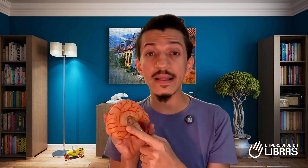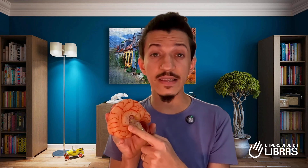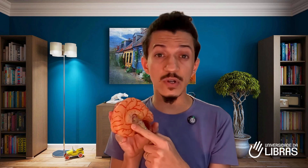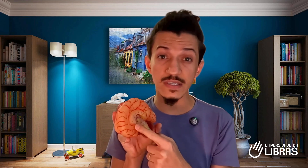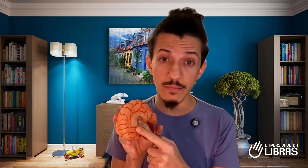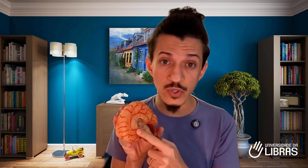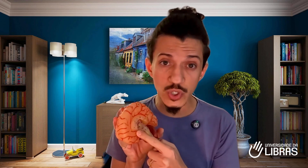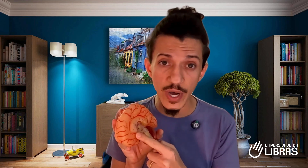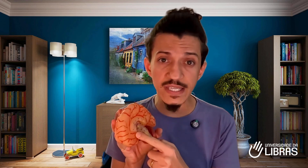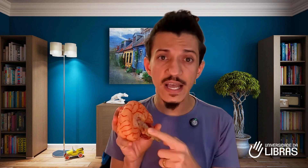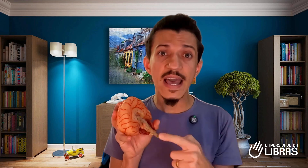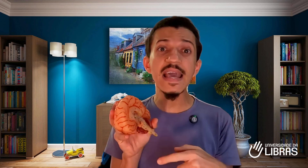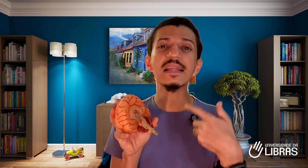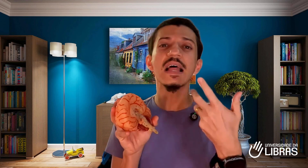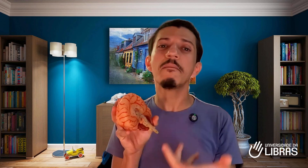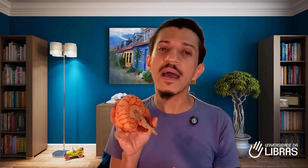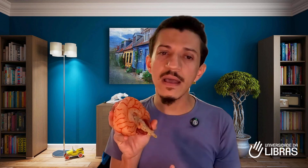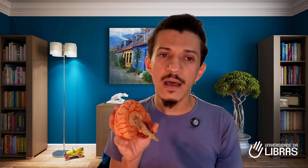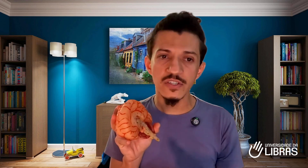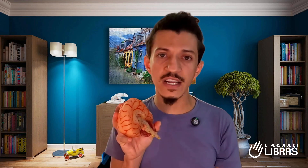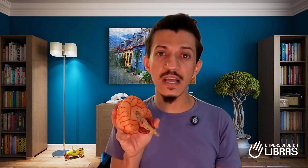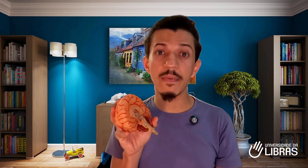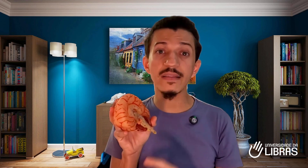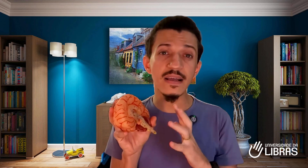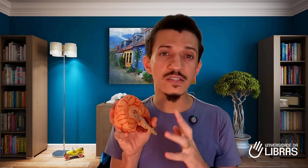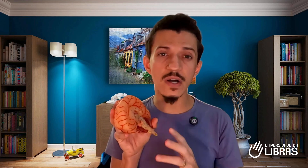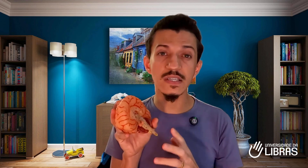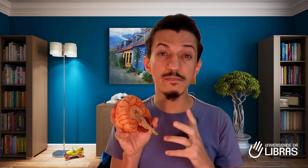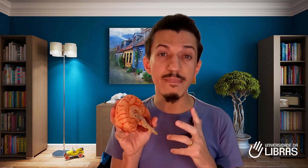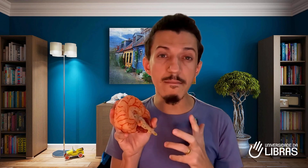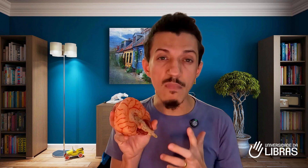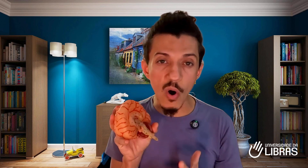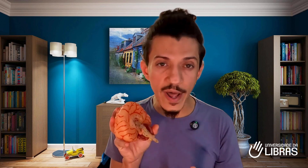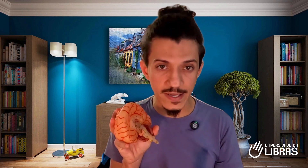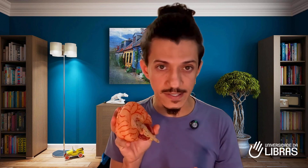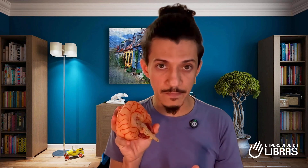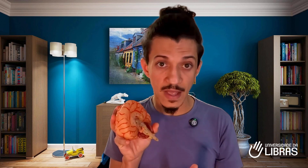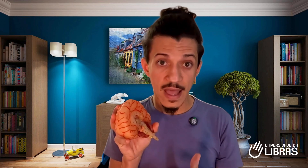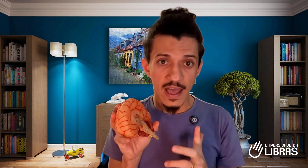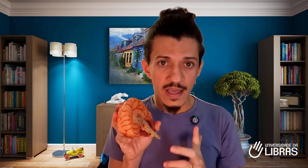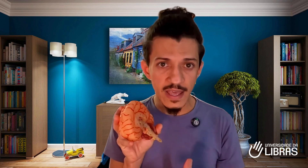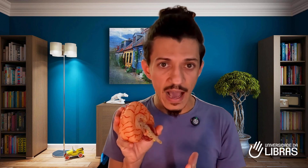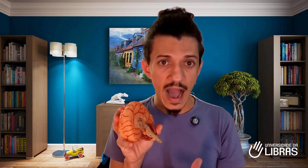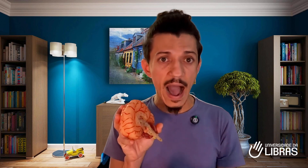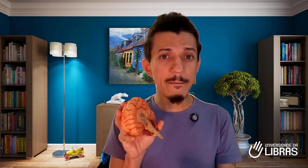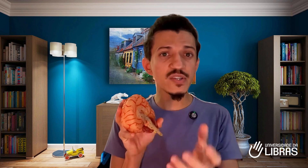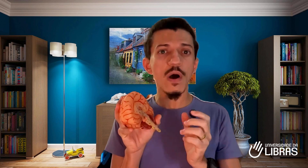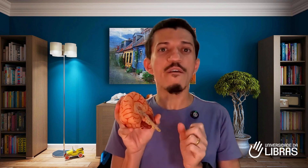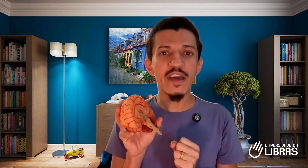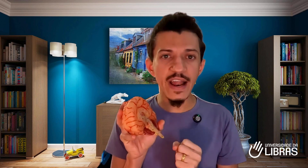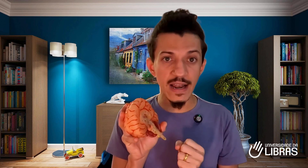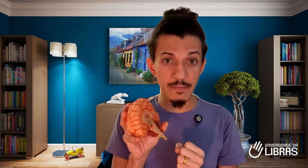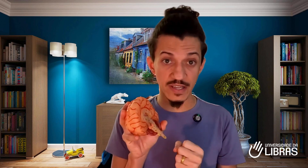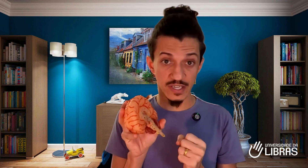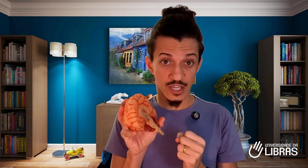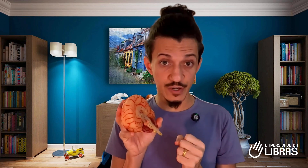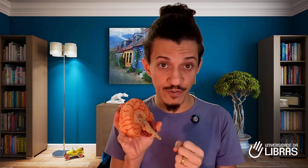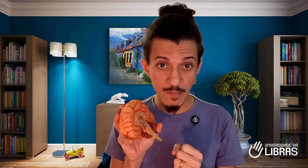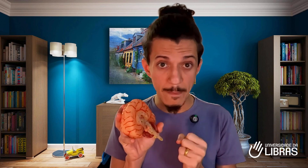nossas emoções e também gerenciamento das nossas memórias. E absorver a Libras de forma